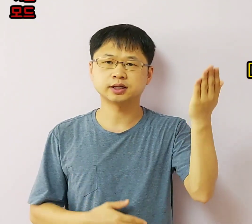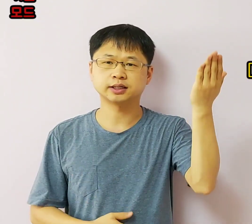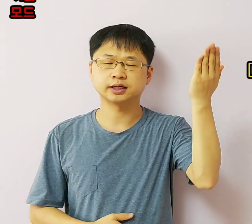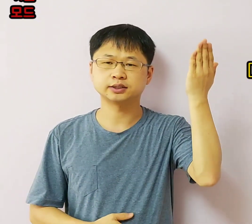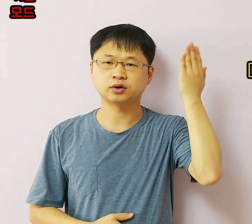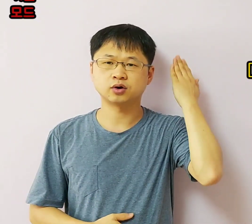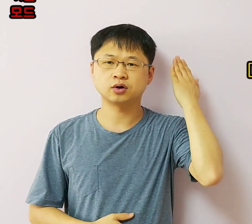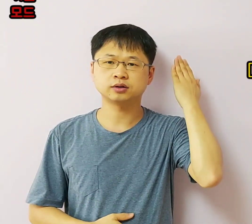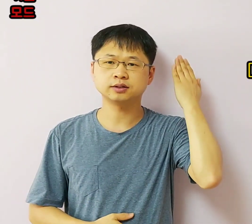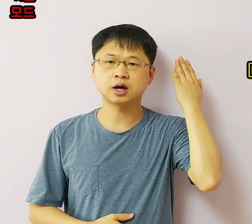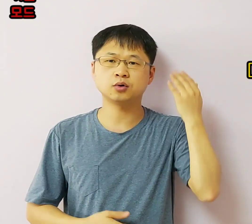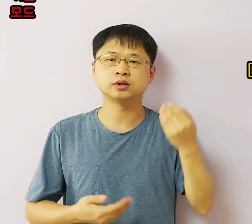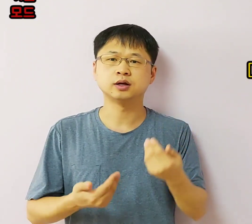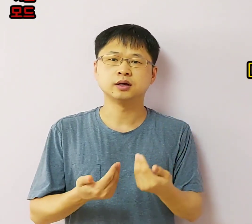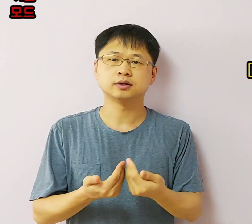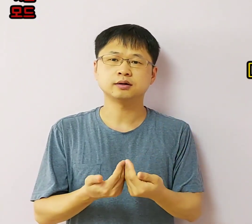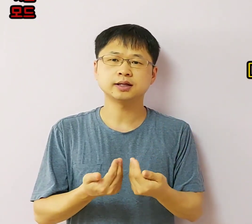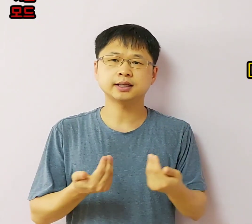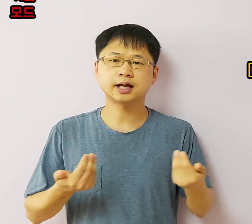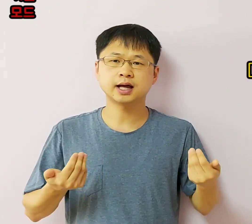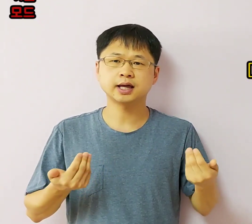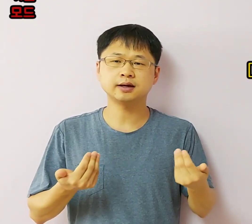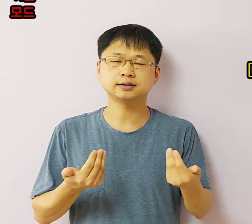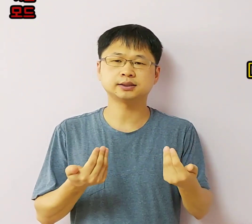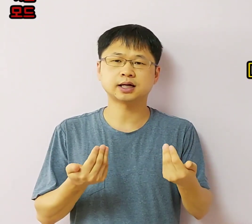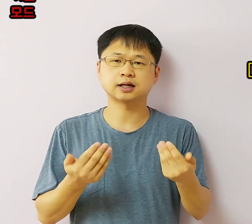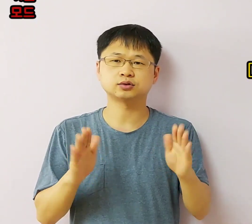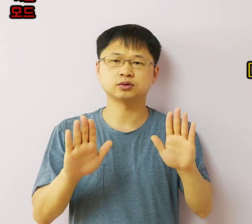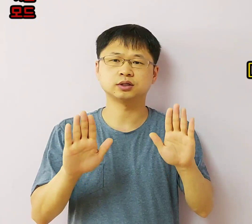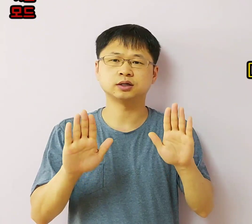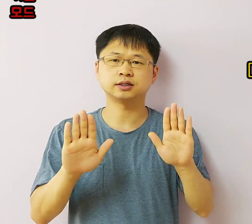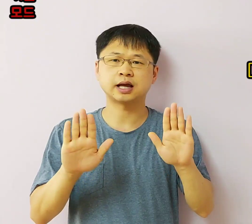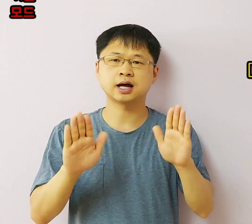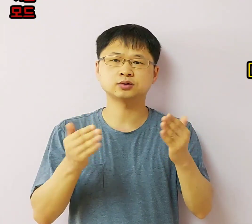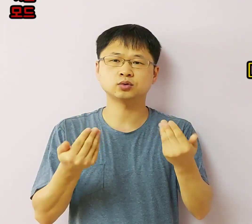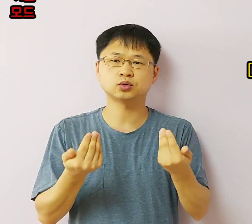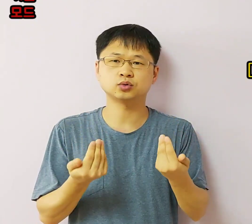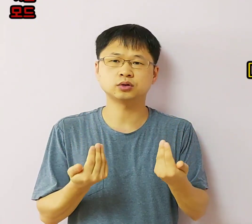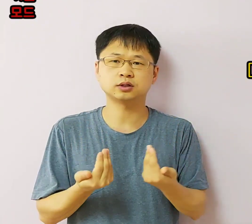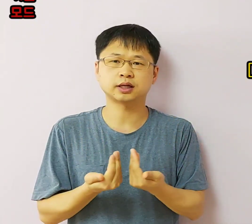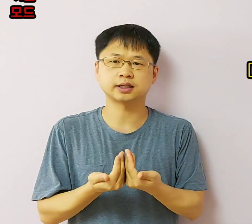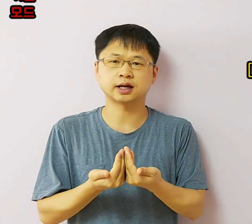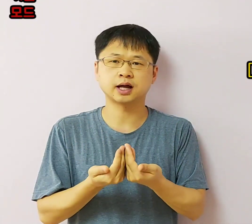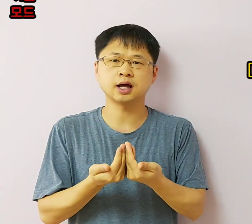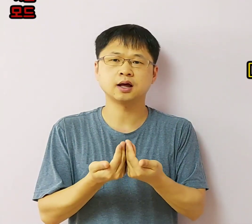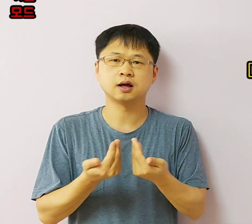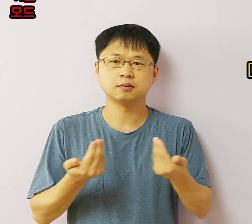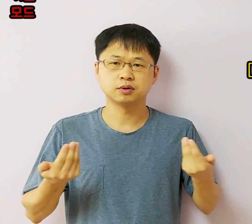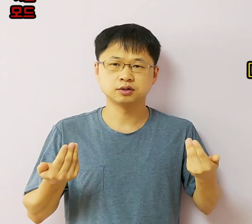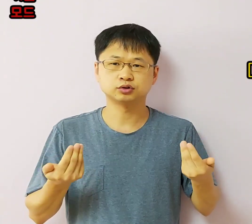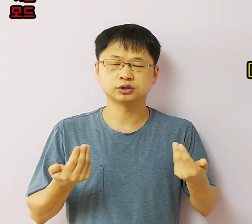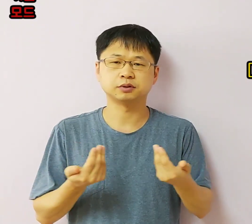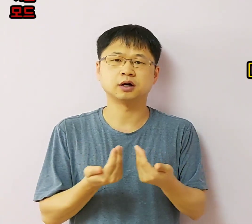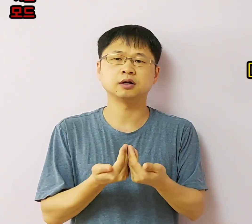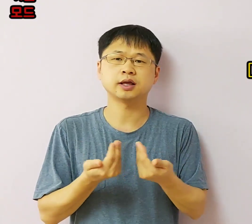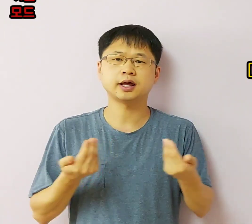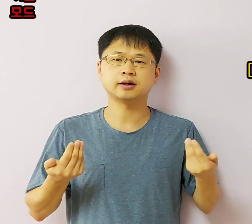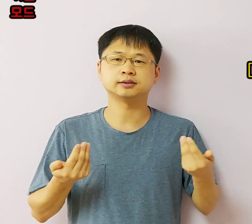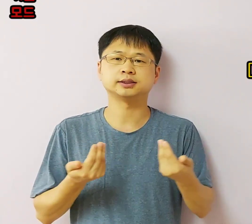오래전에가 되겠죠. 떠나온, 떠나다, 헤어지다 라는 수어는 양손 손등을 댔다가 벌려주시면